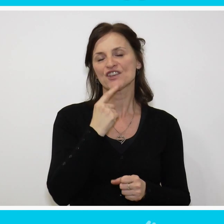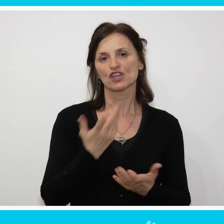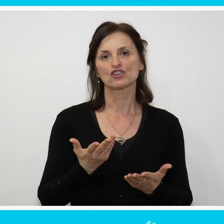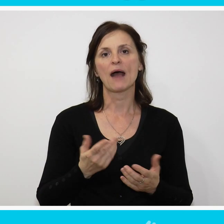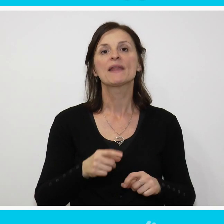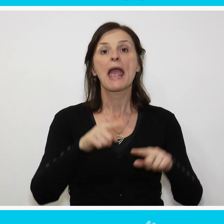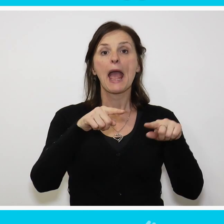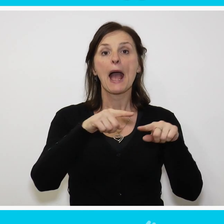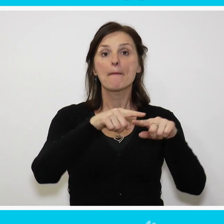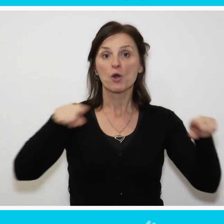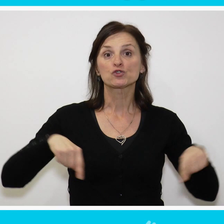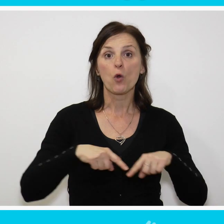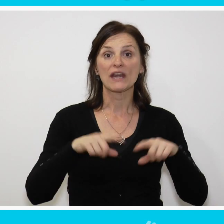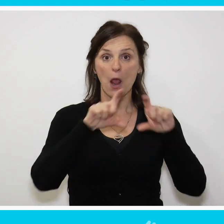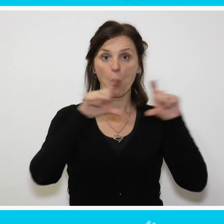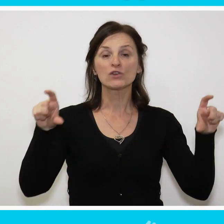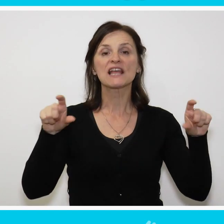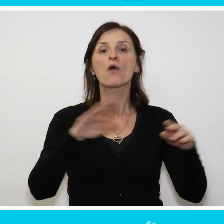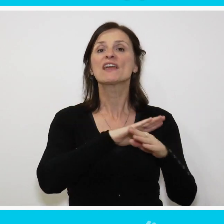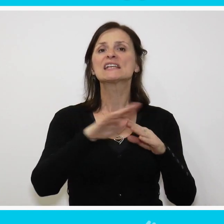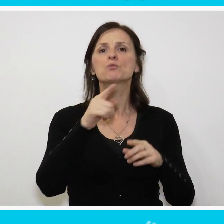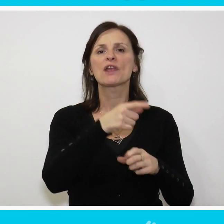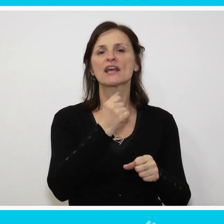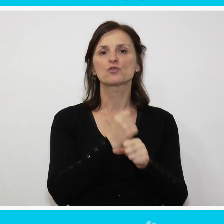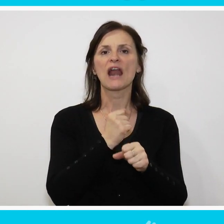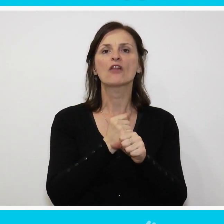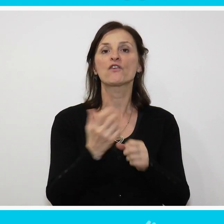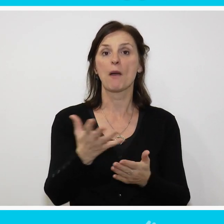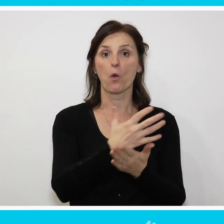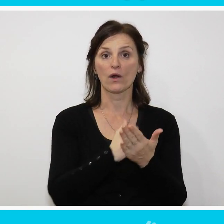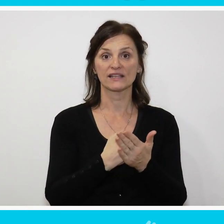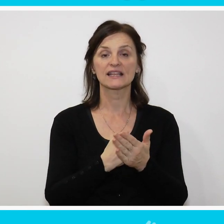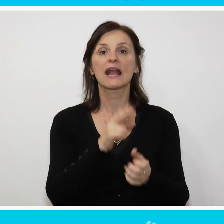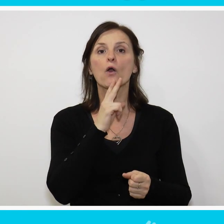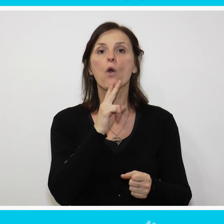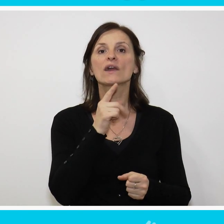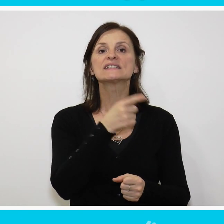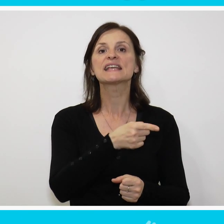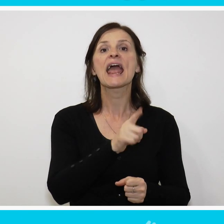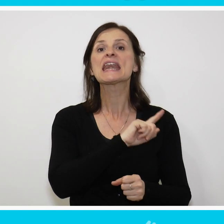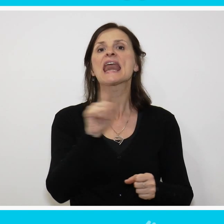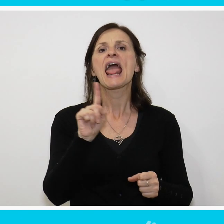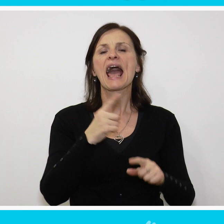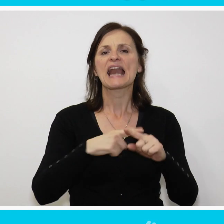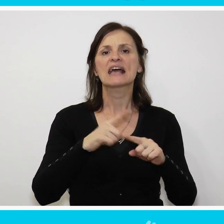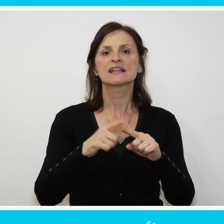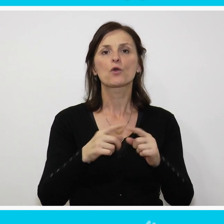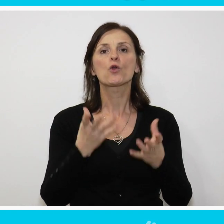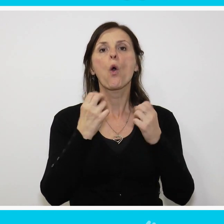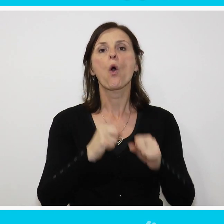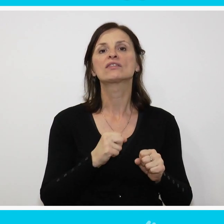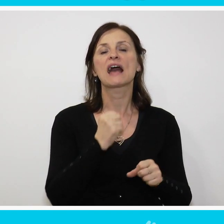sviđa. Prostorije ustanove ispunjene su radovima korisnika koji se ni po čemu